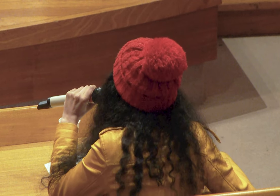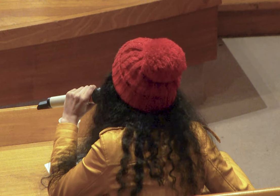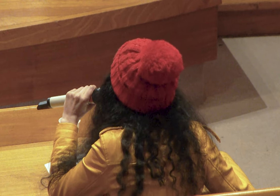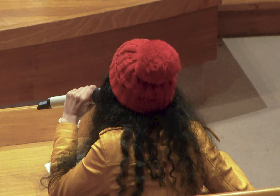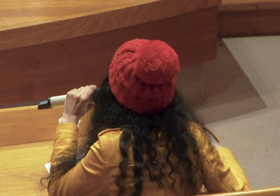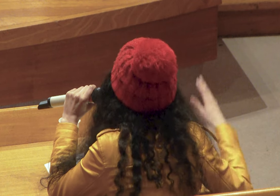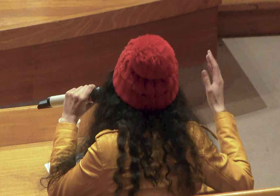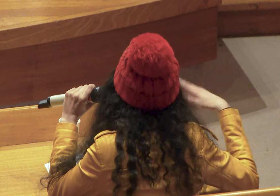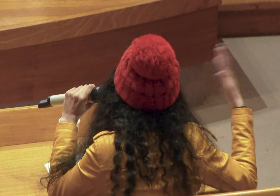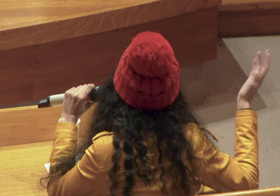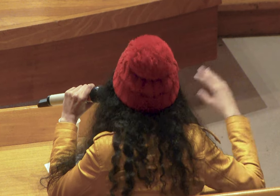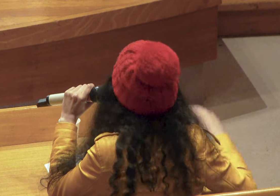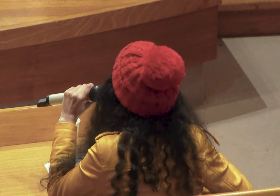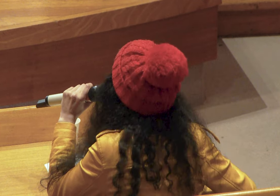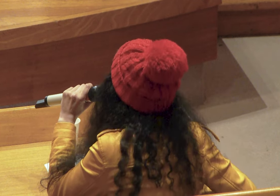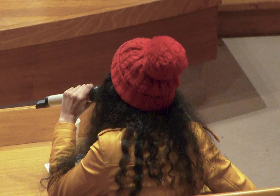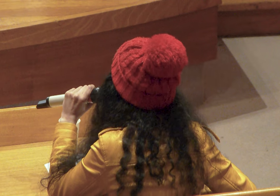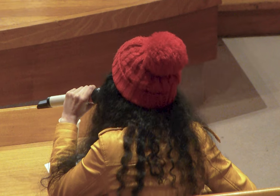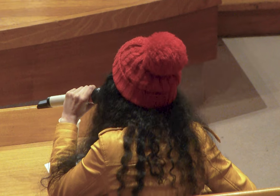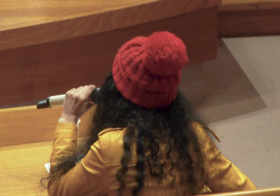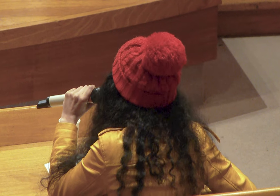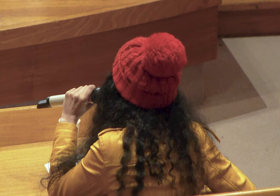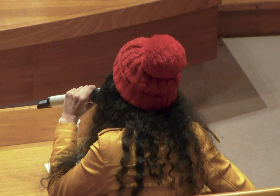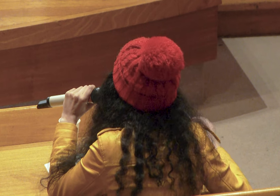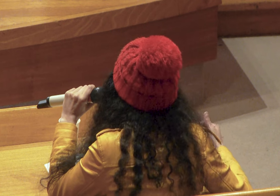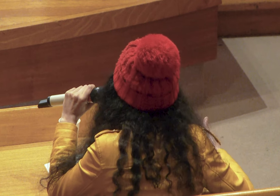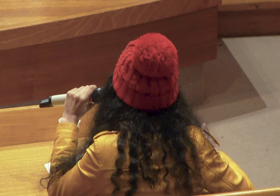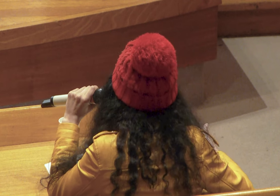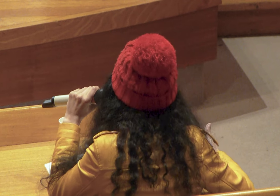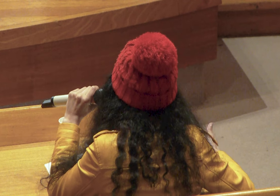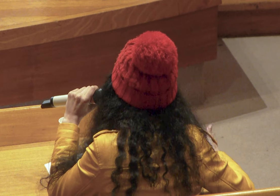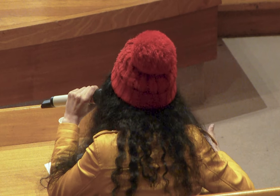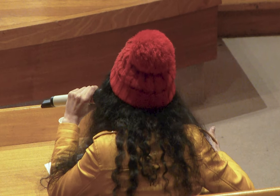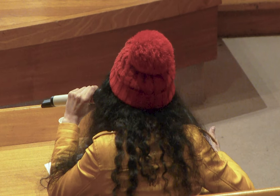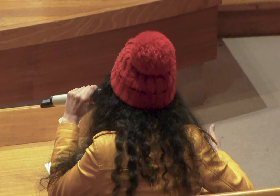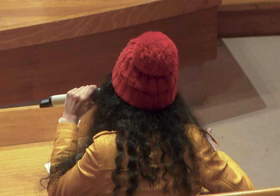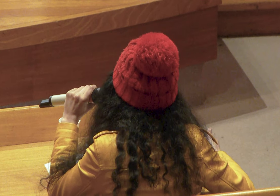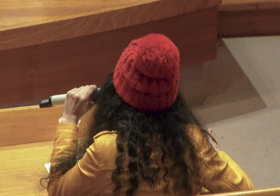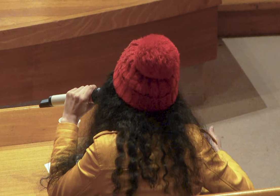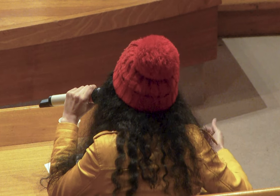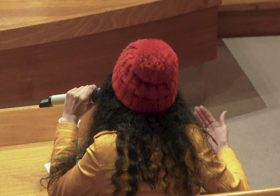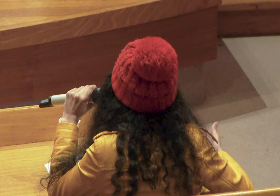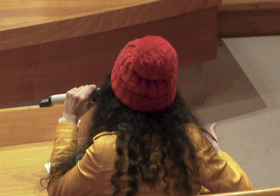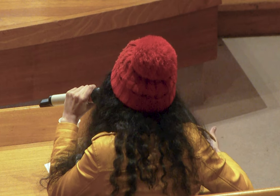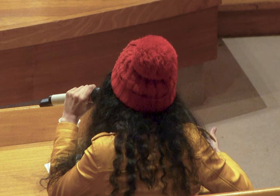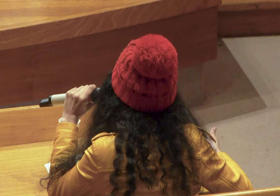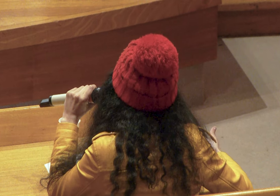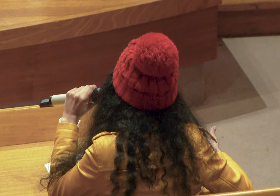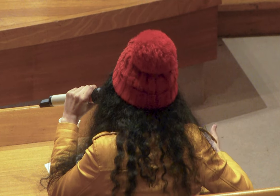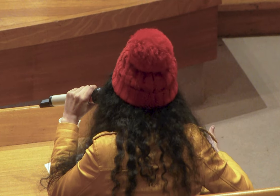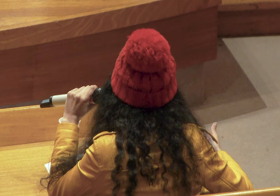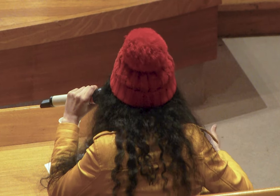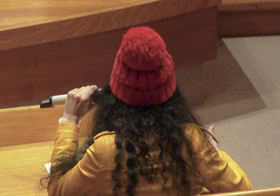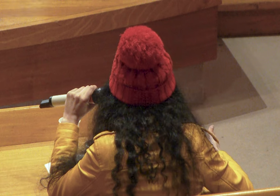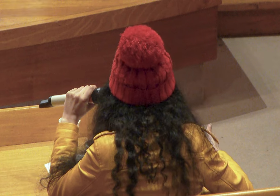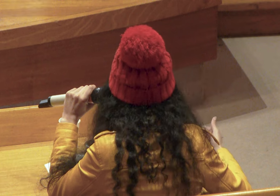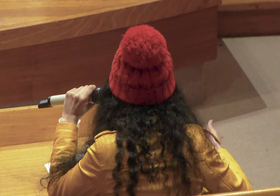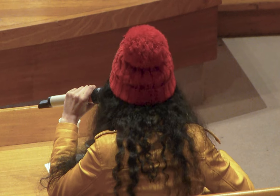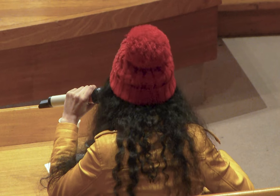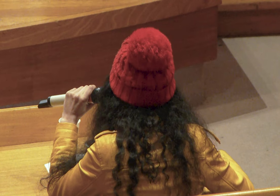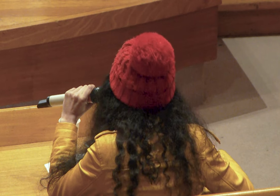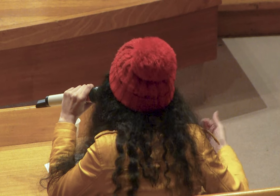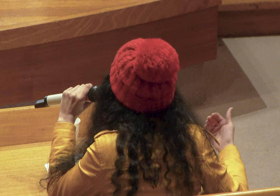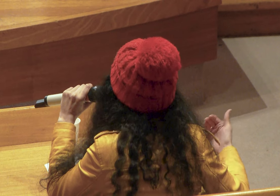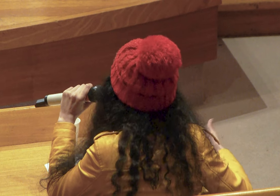la psychologie, les AI, voilà, tout ce genre de choses. Et le premier constat que j'ai fait, c'est que au niveau des formations des enseignantes